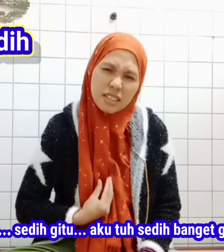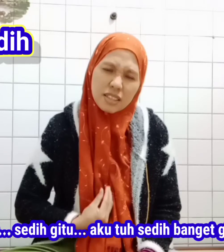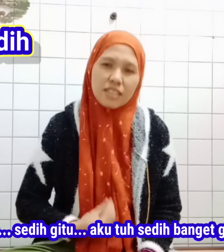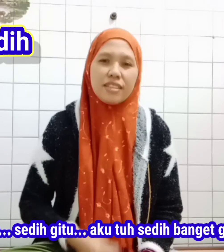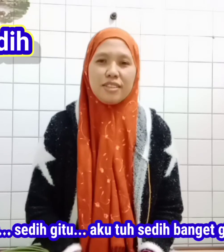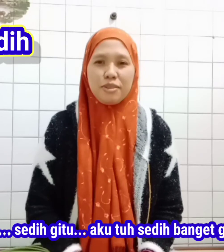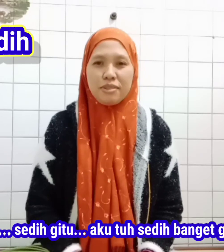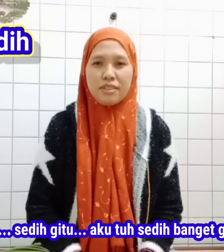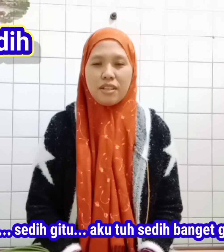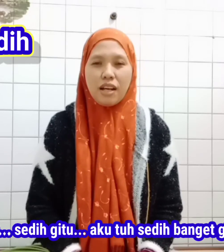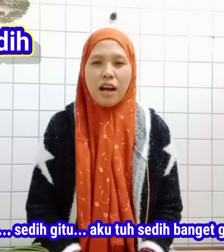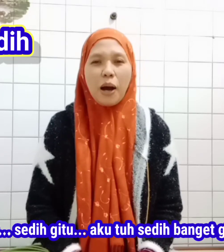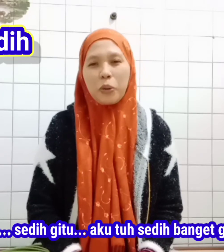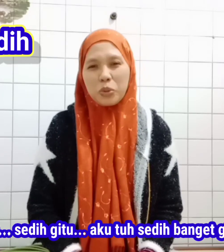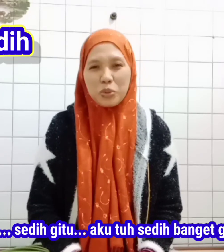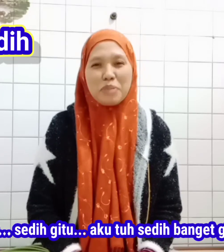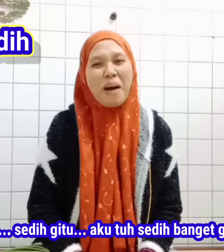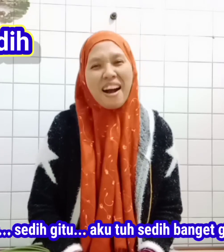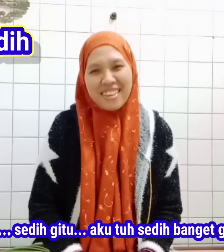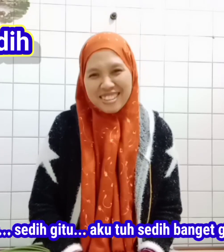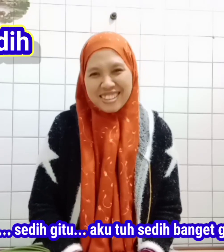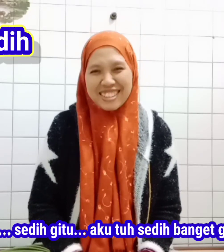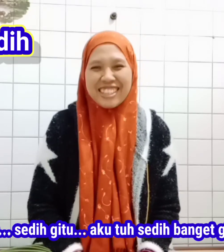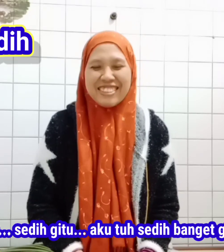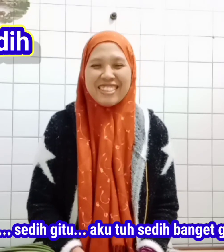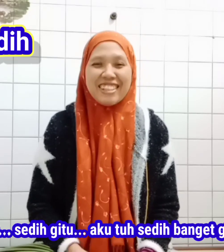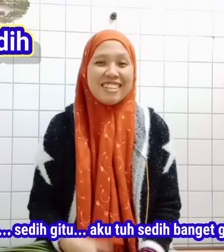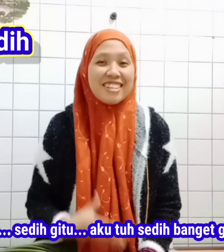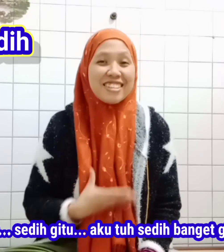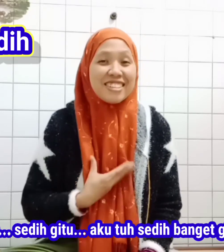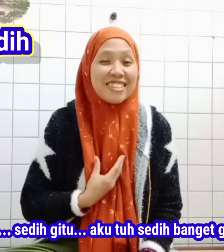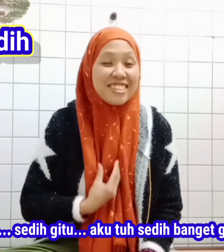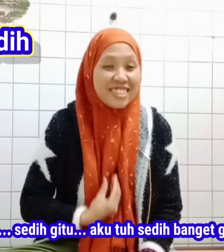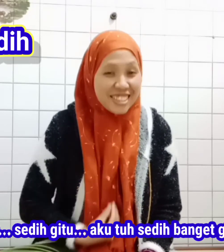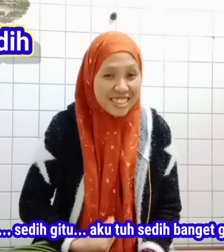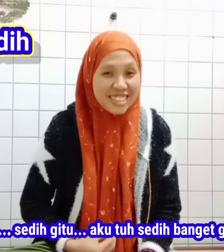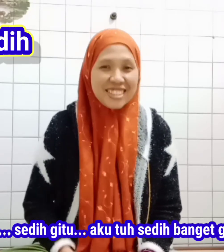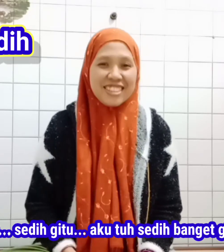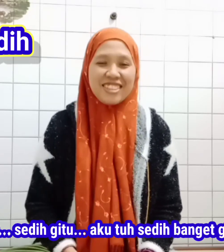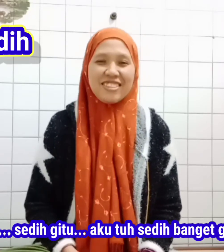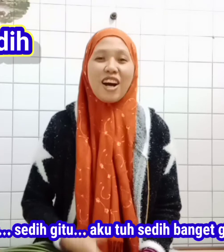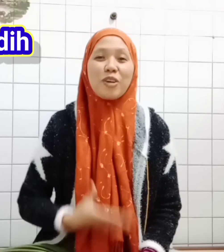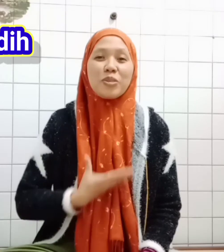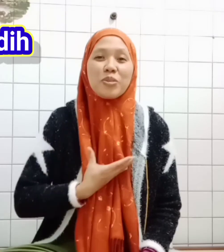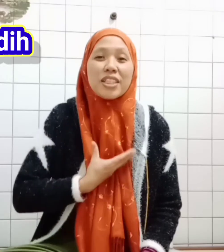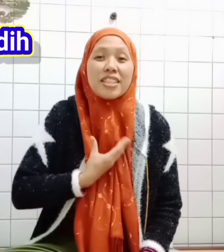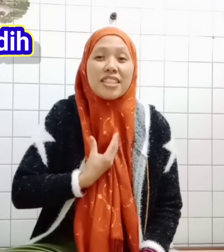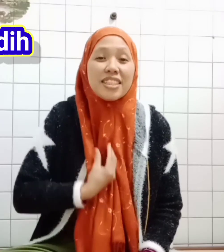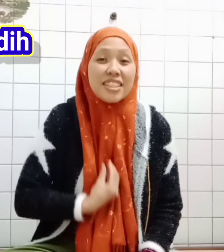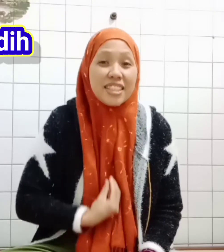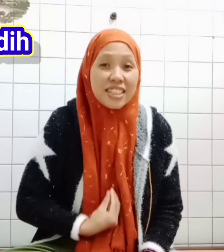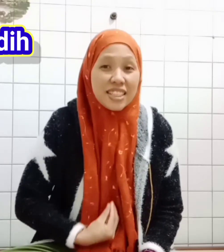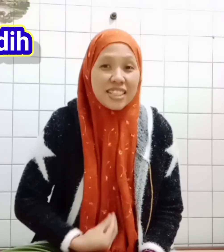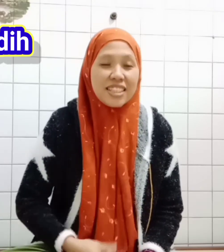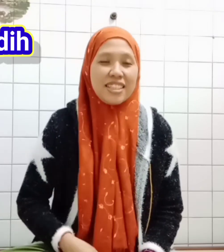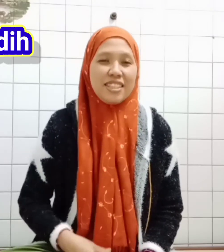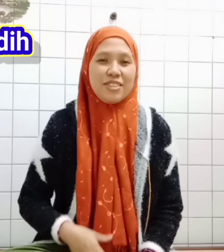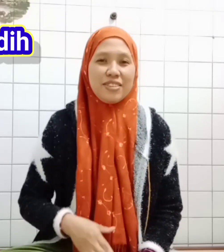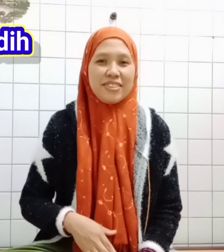sedih gitu. Aku tuh sedih banget gitu. Sedih gitu. Aku tuh sedih gitu.